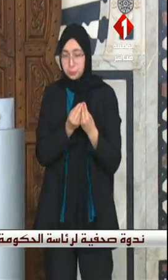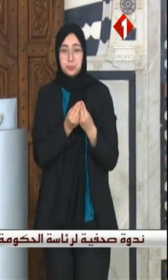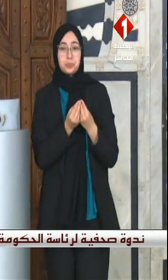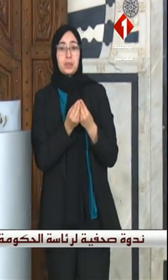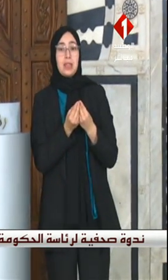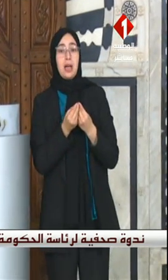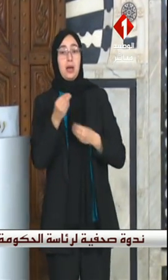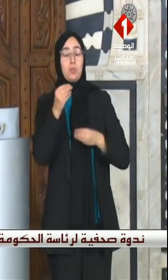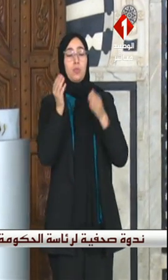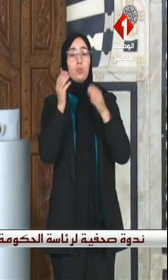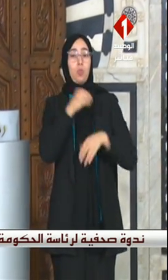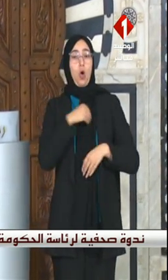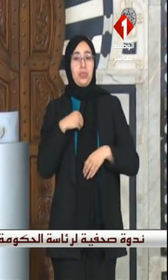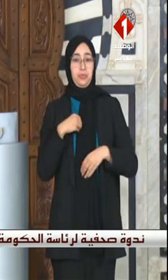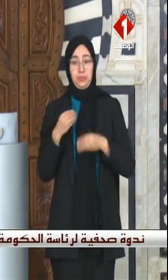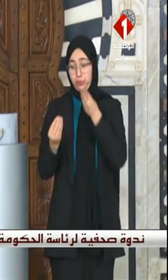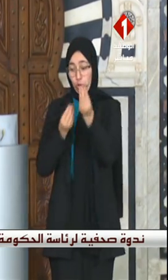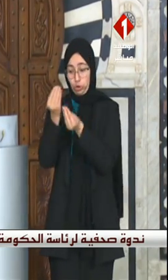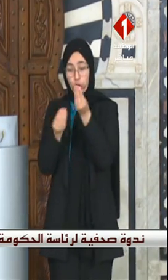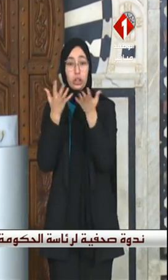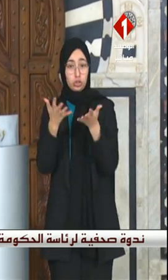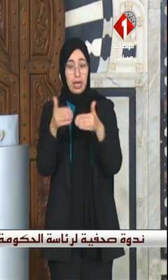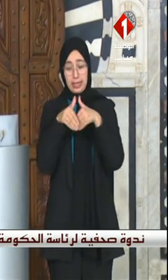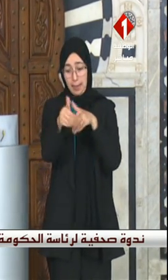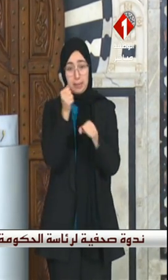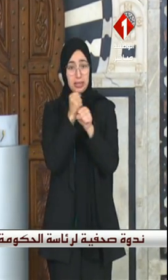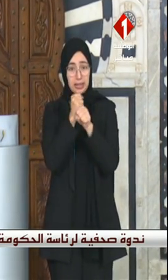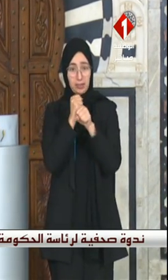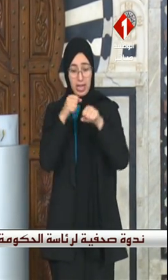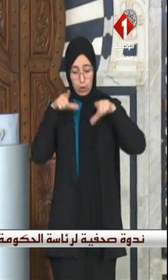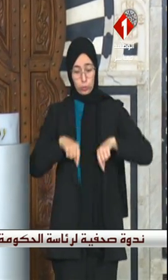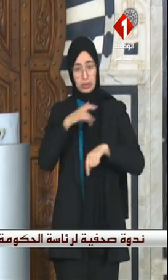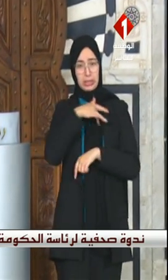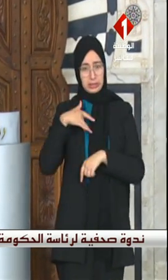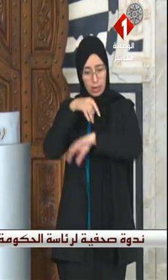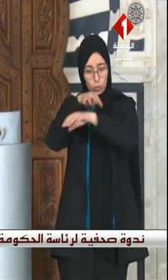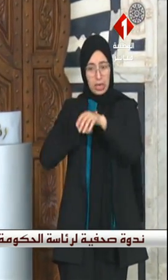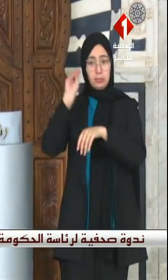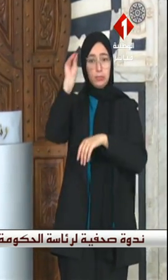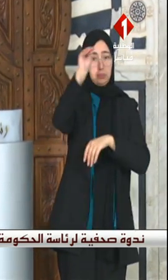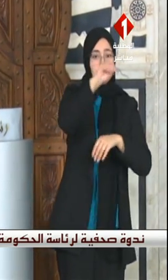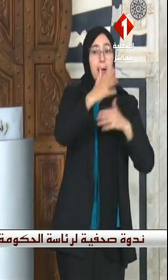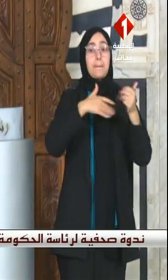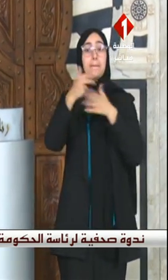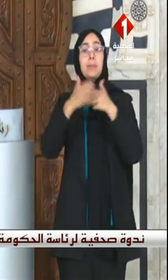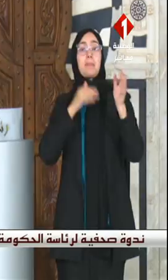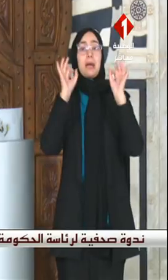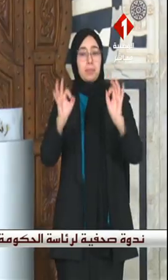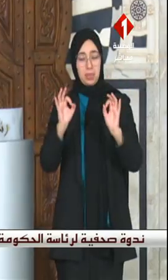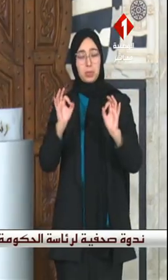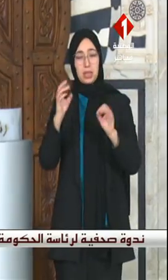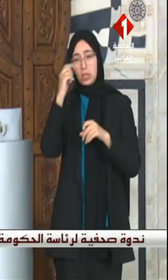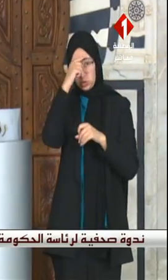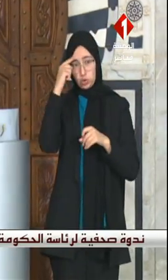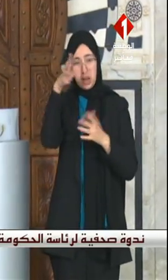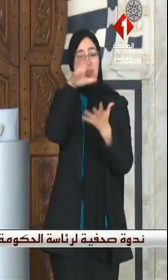الكل عمل متواصل. واحنا مع وزارة الصحة كانت دعات جميع الجهات باش يحضروا ارواحهم باش يكون